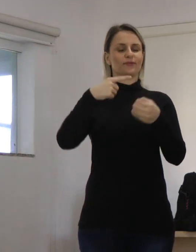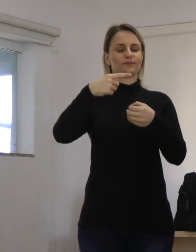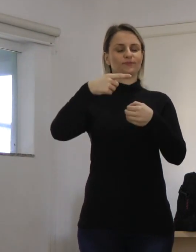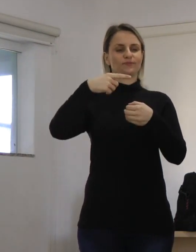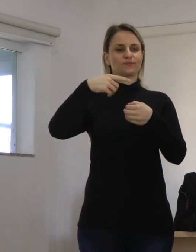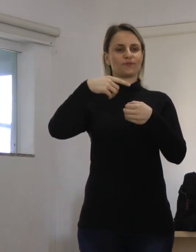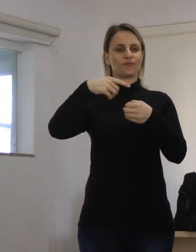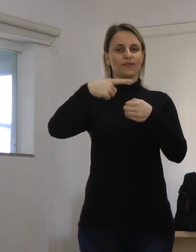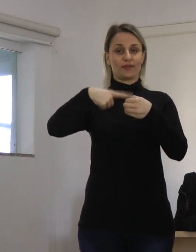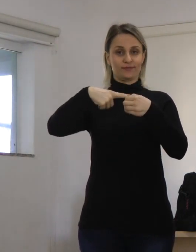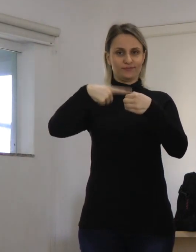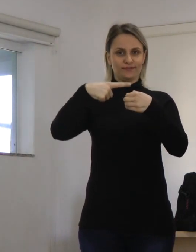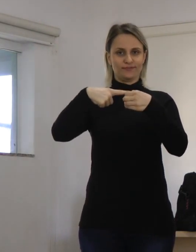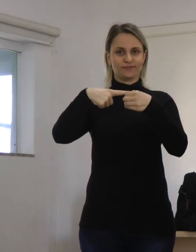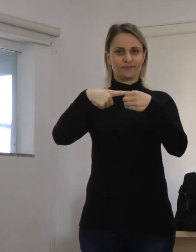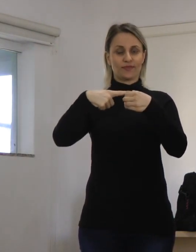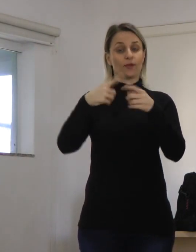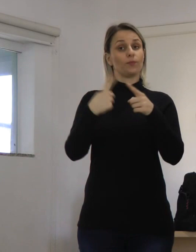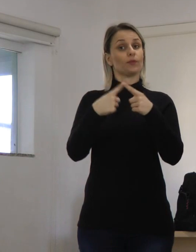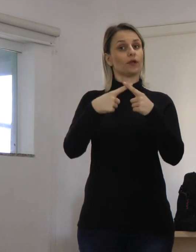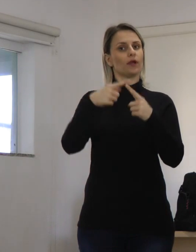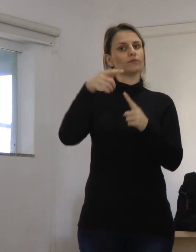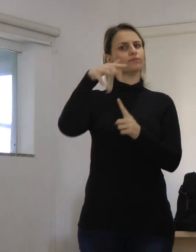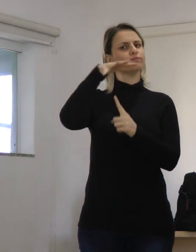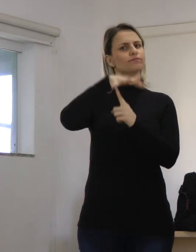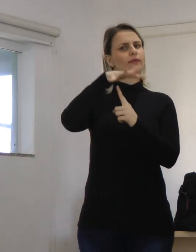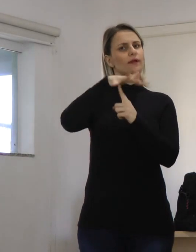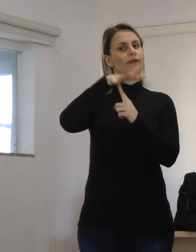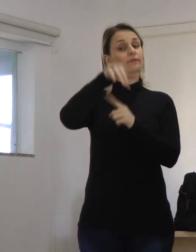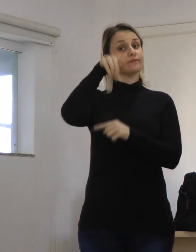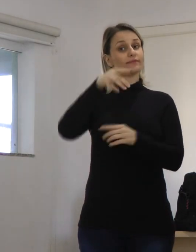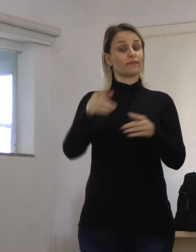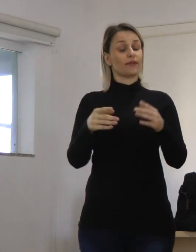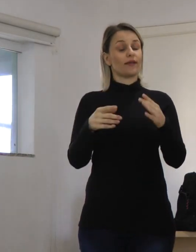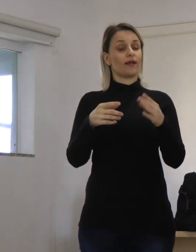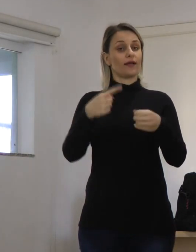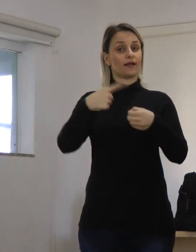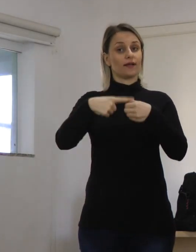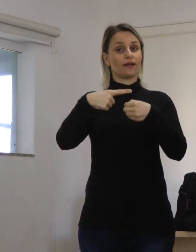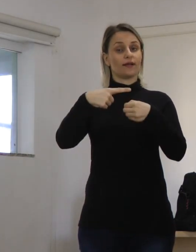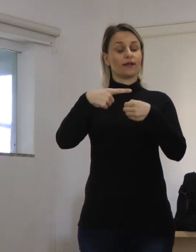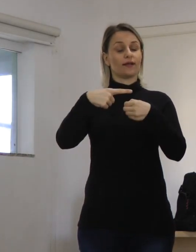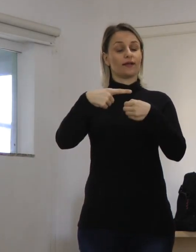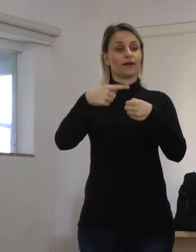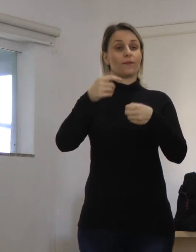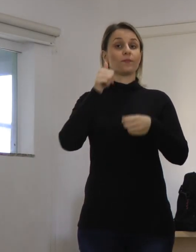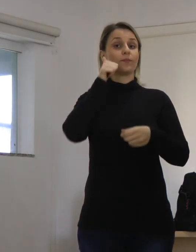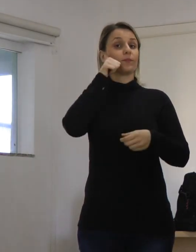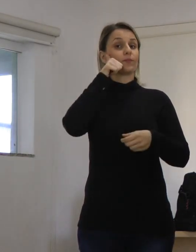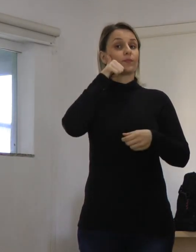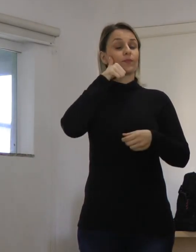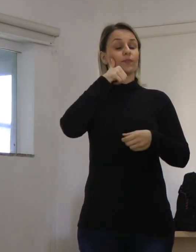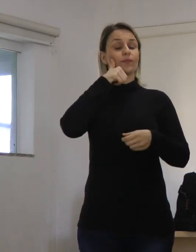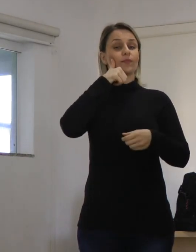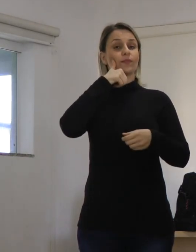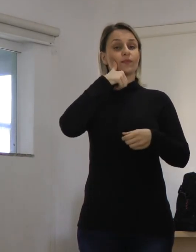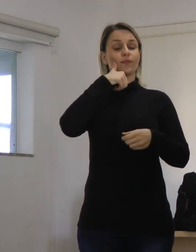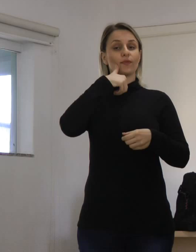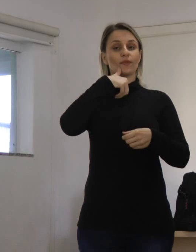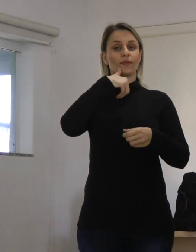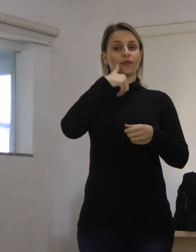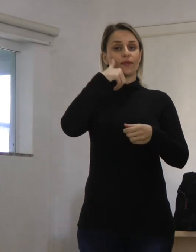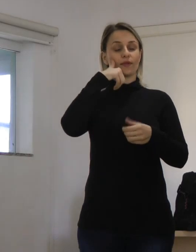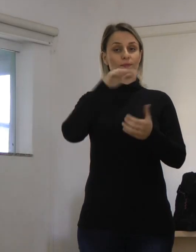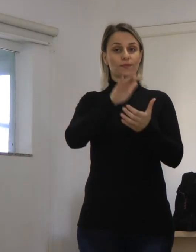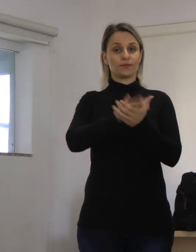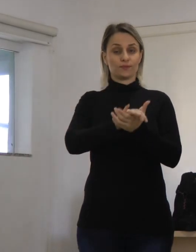que é a terra, não é? Paraná é a terra da minha esposa. Ela nasceu em Clevelândia, uma cidade pequenina, perto